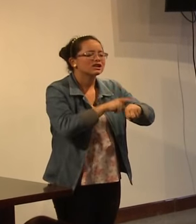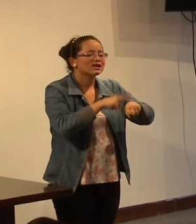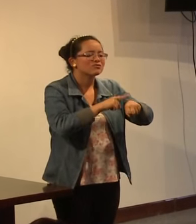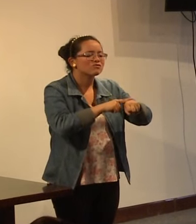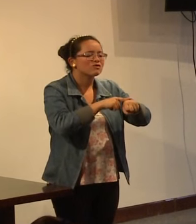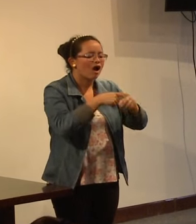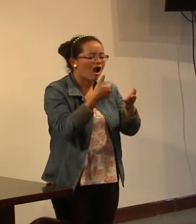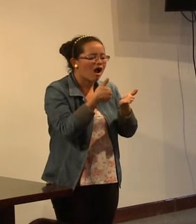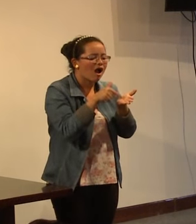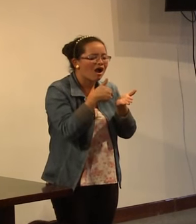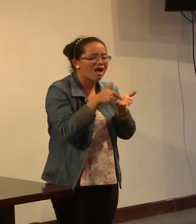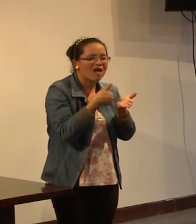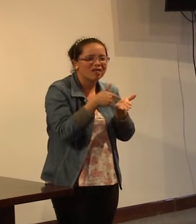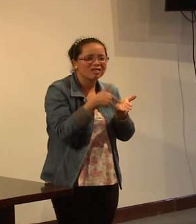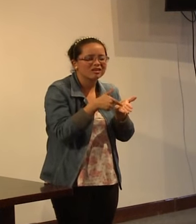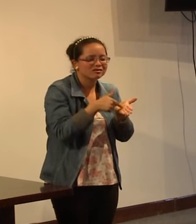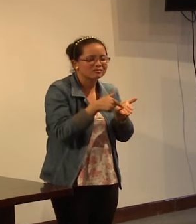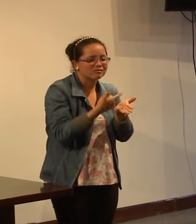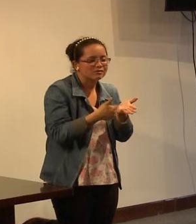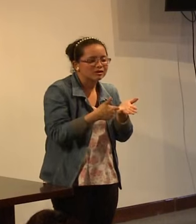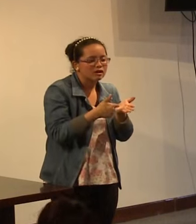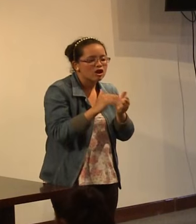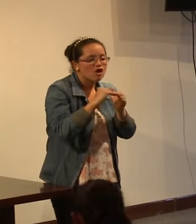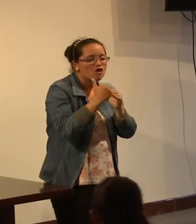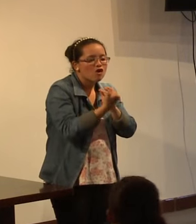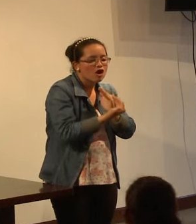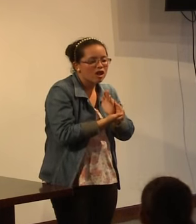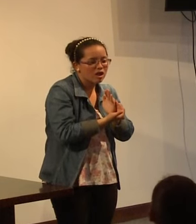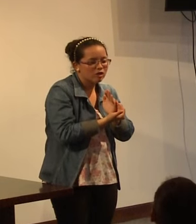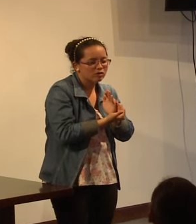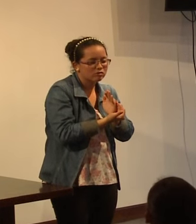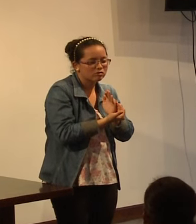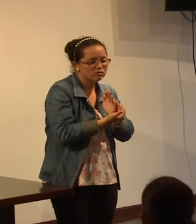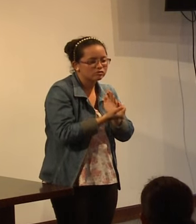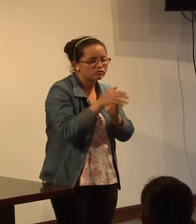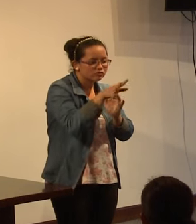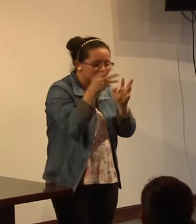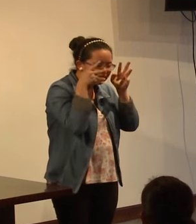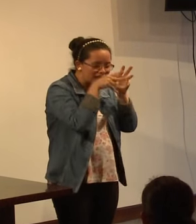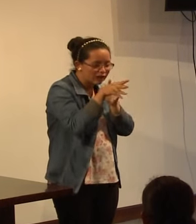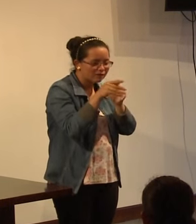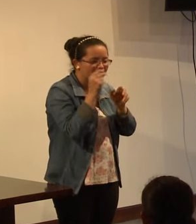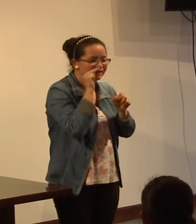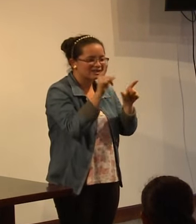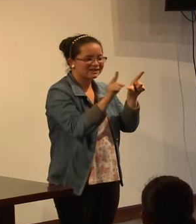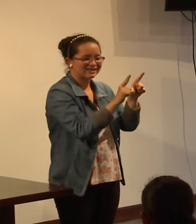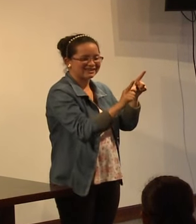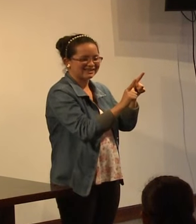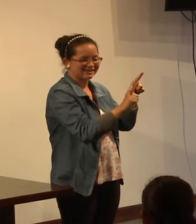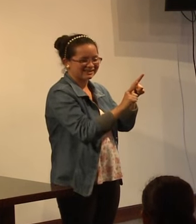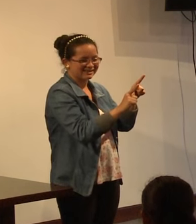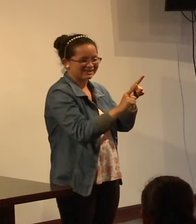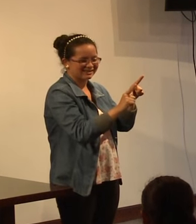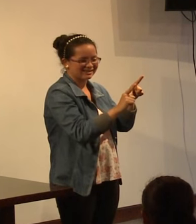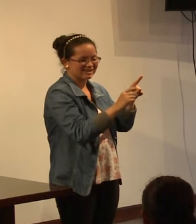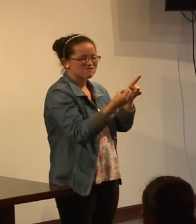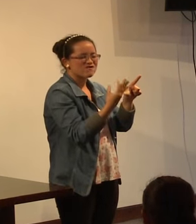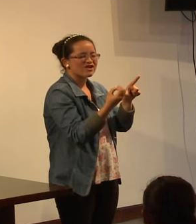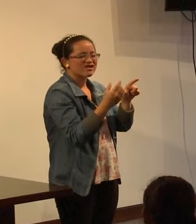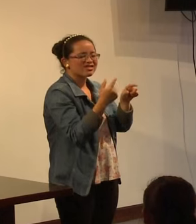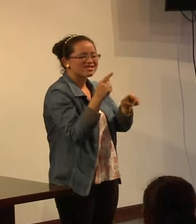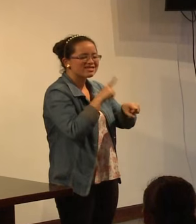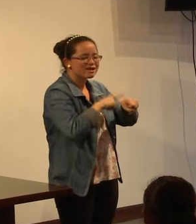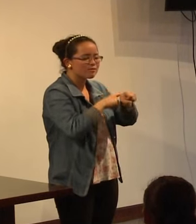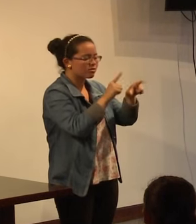en su colegio no viendo, sino que les enseñaran? Que les enseñaran, por ejemplo, a ver televisión. ¿Cuánto tiempo gastaron ustedes